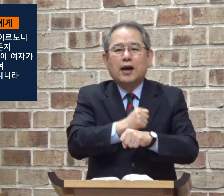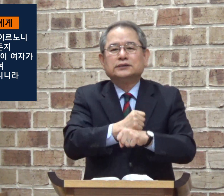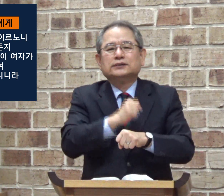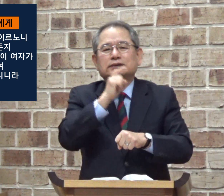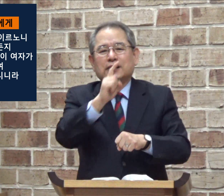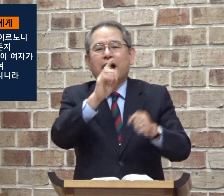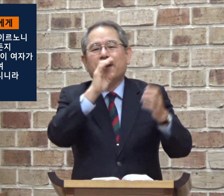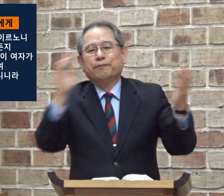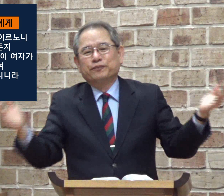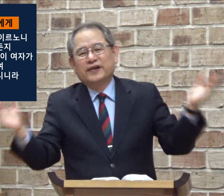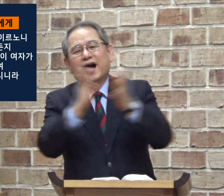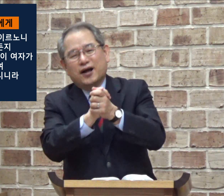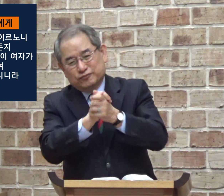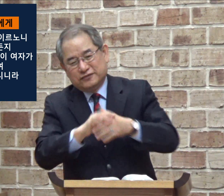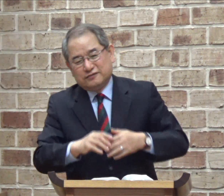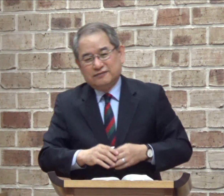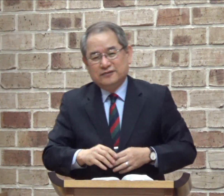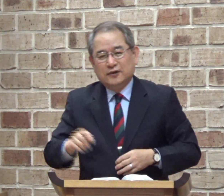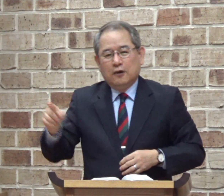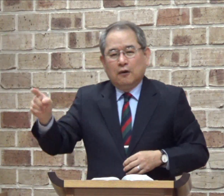그를 기억하리라 하시니라.